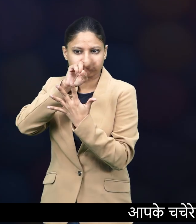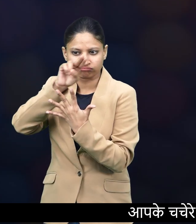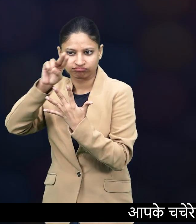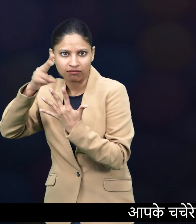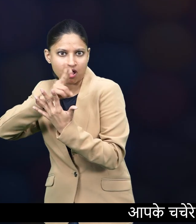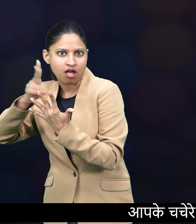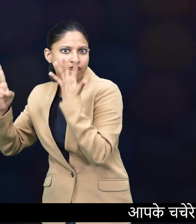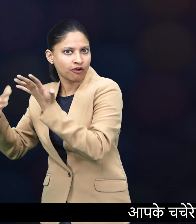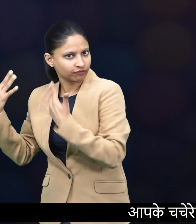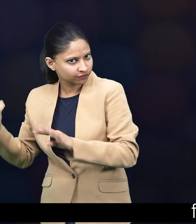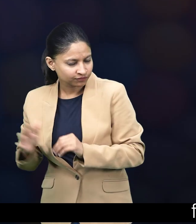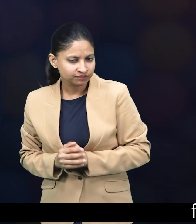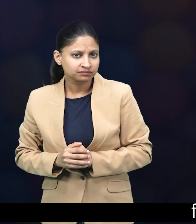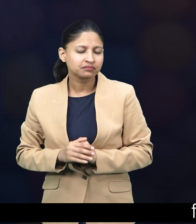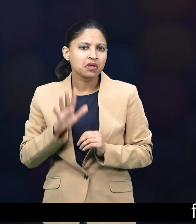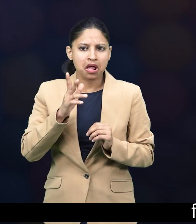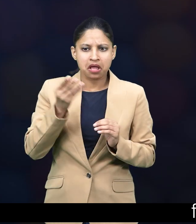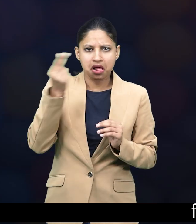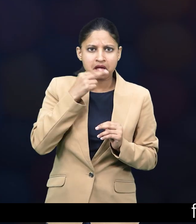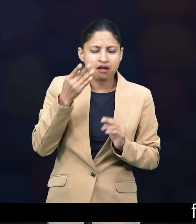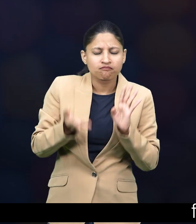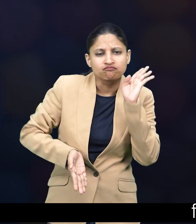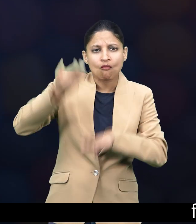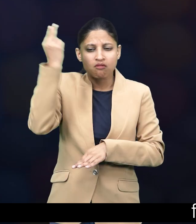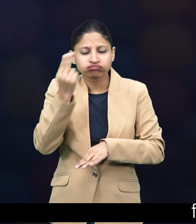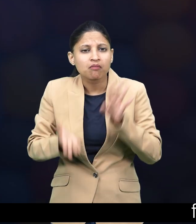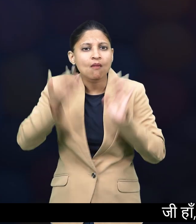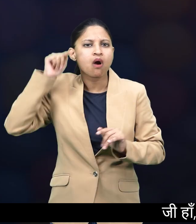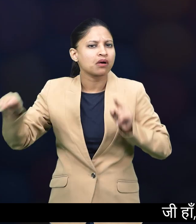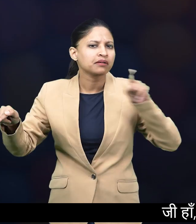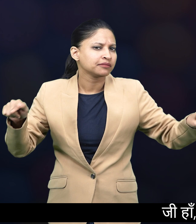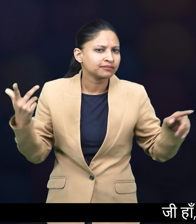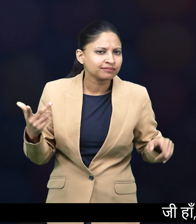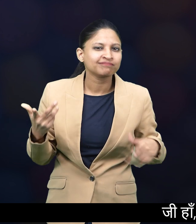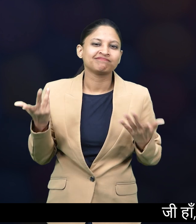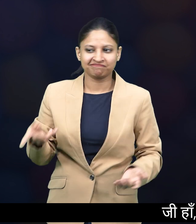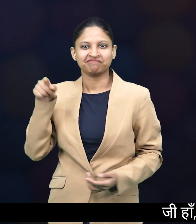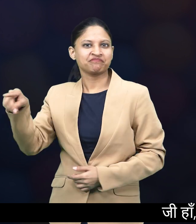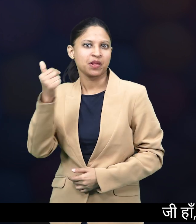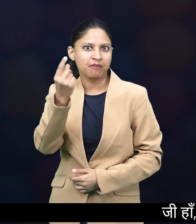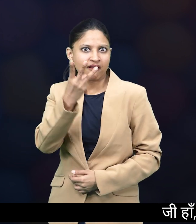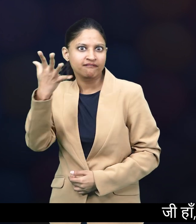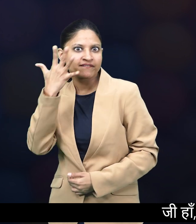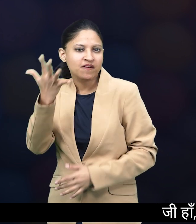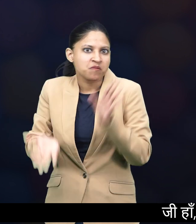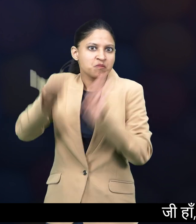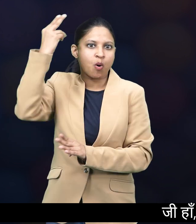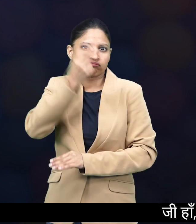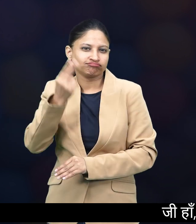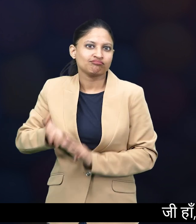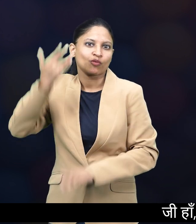बहन ने 5 हिस्सों में रंग भरा। किसने ज्यादा रंग भरा? जी हाँ, जिसने 5 हिस्सों में रंग